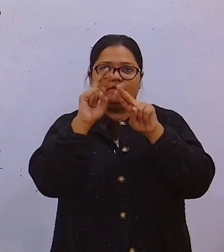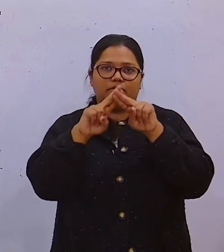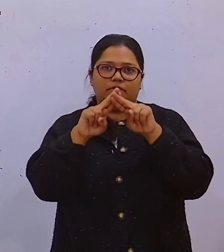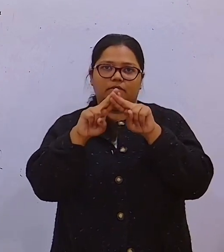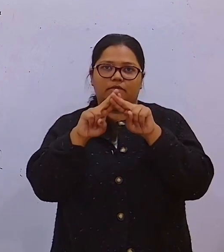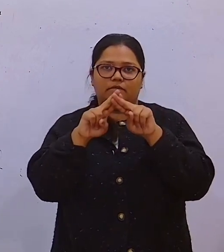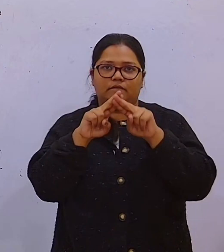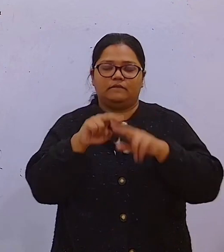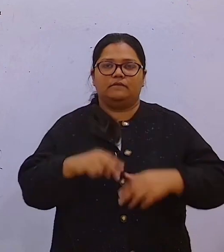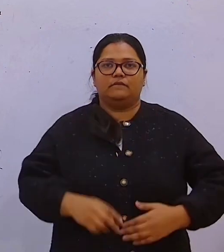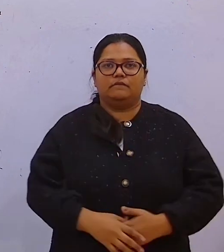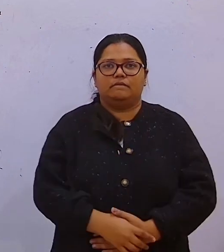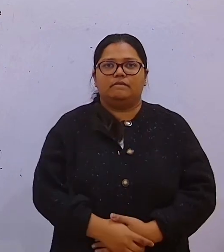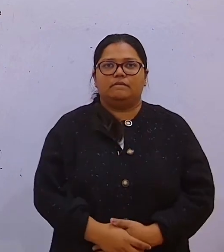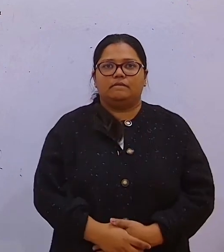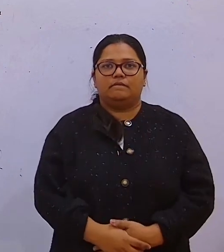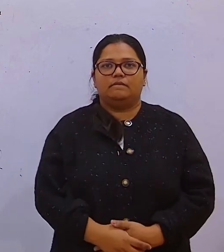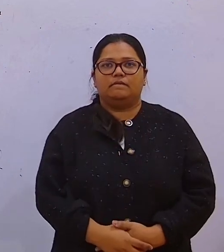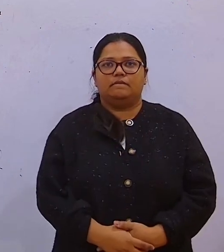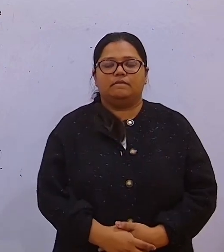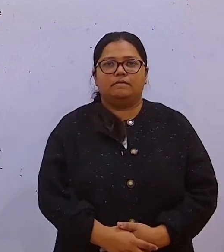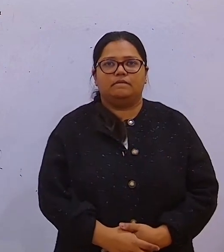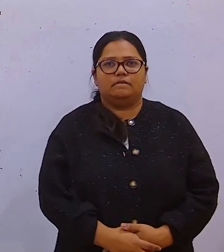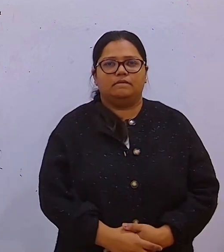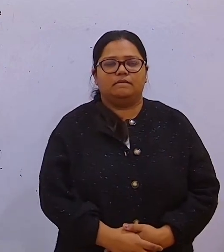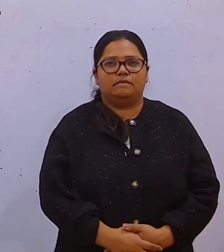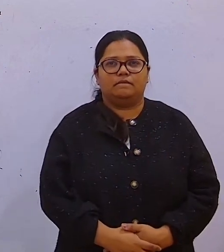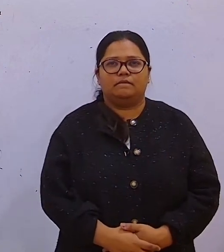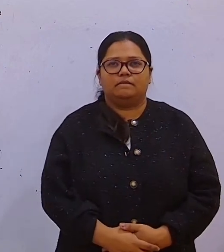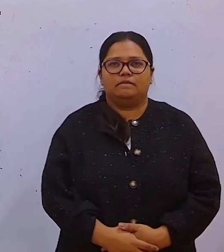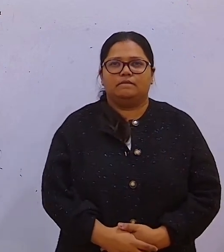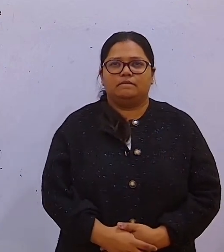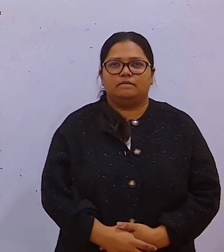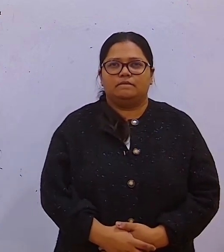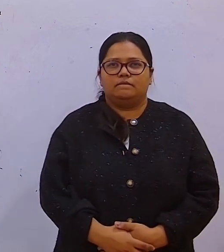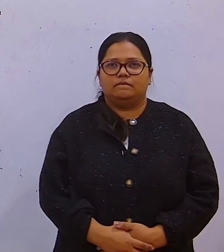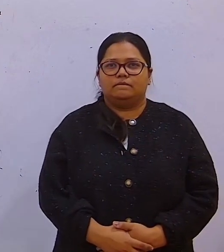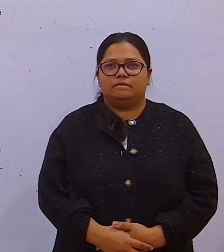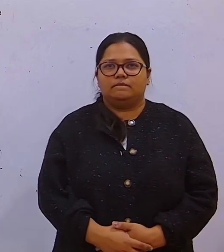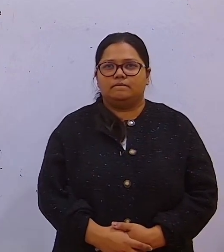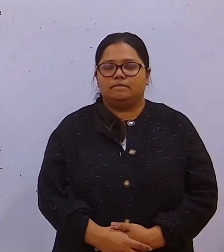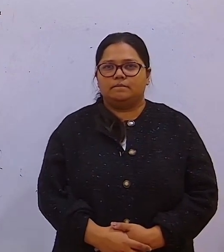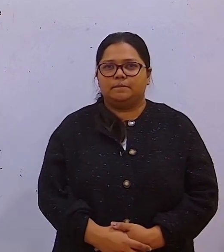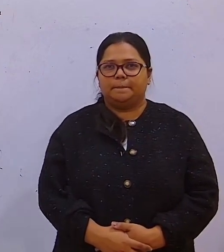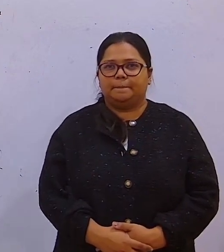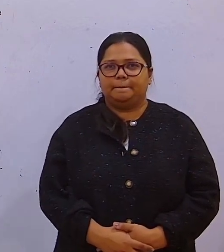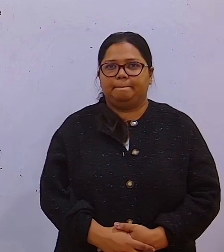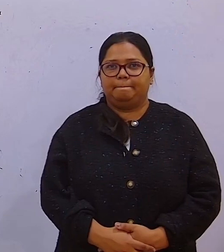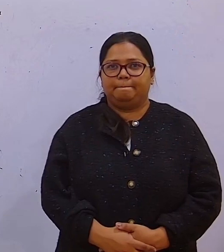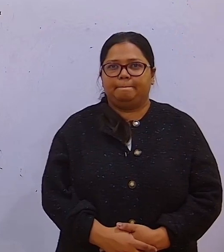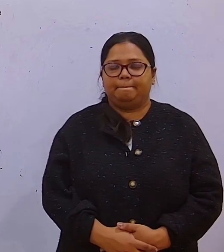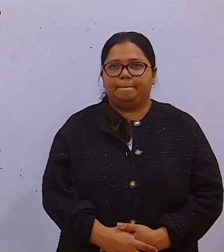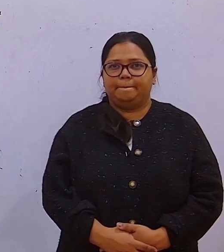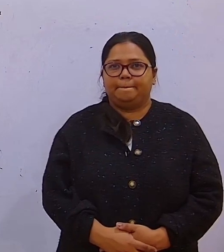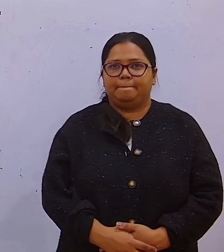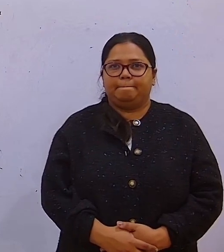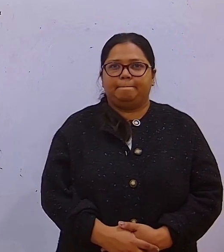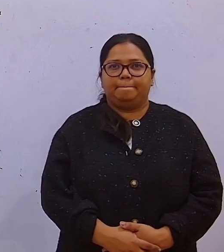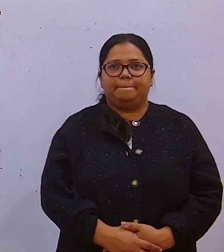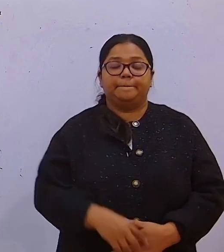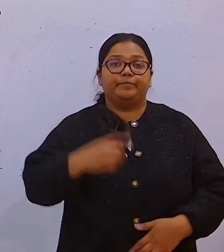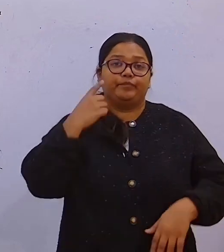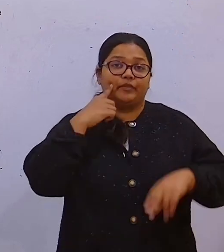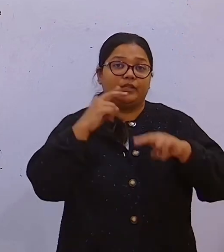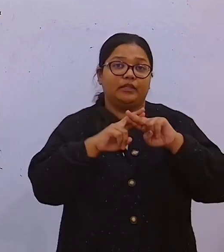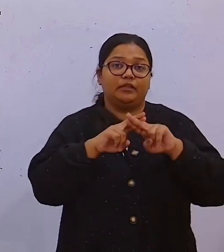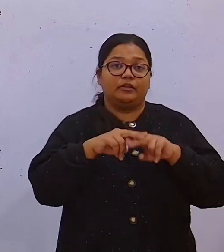LOAF लॉफ मींस टुकड़ा, लेकिन लॉफ नहीं आएगा। मैंने क्या बताया, जब मेरे पास 1 ब्रेड